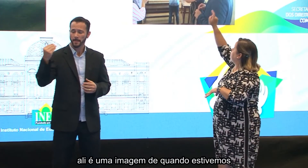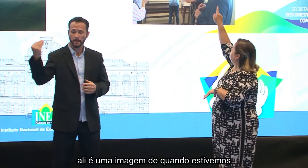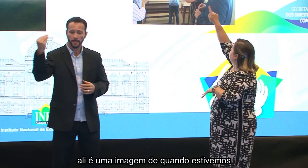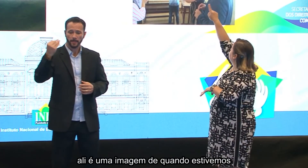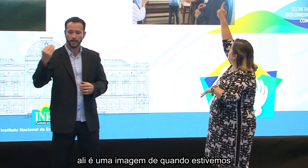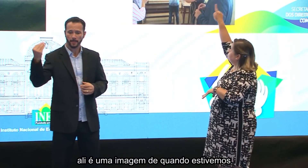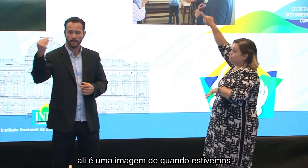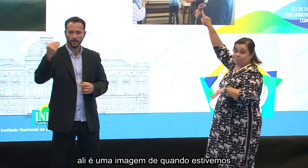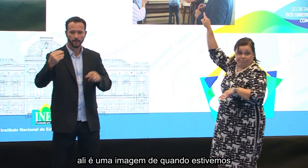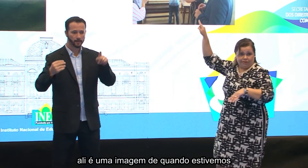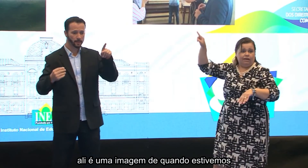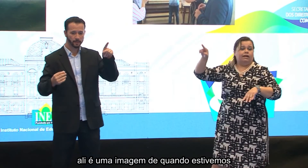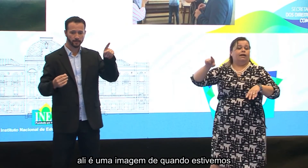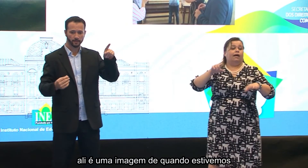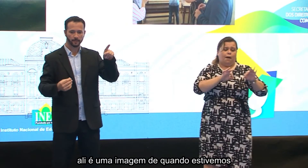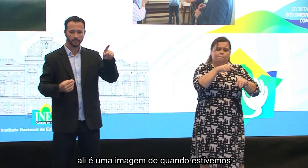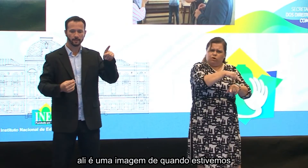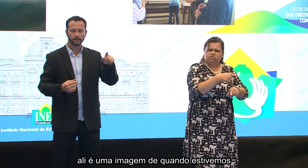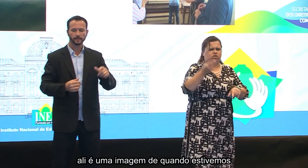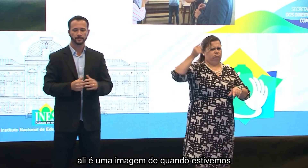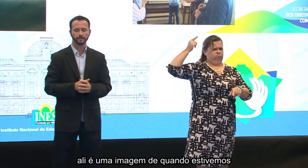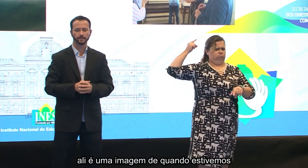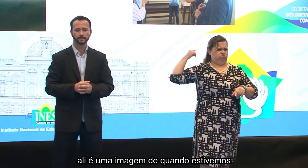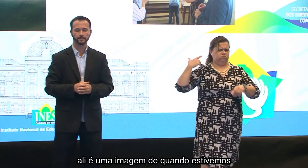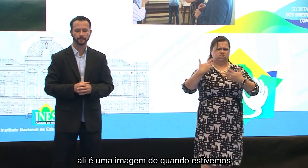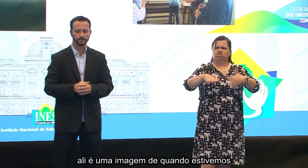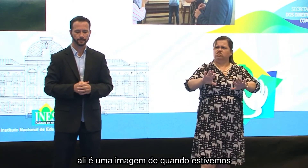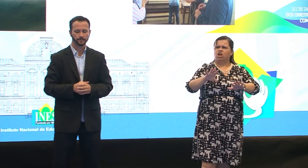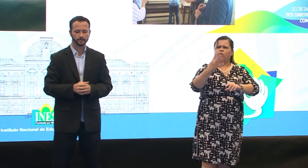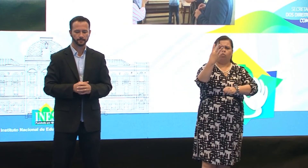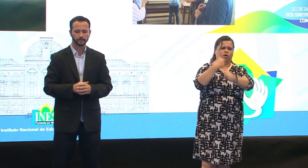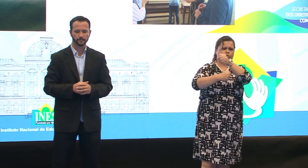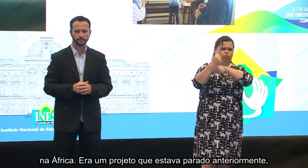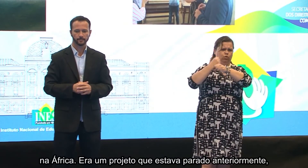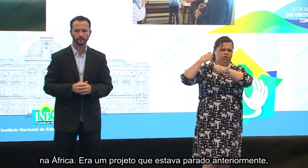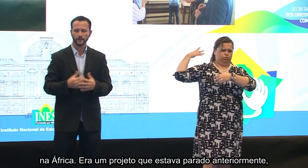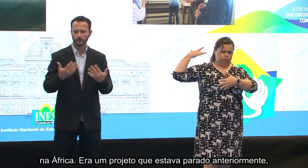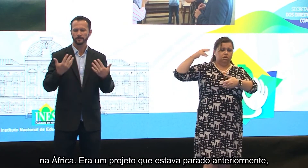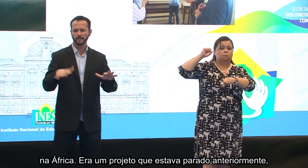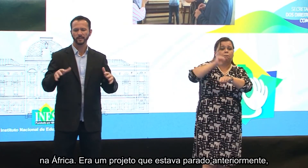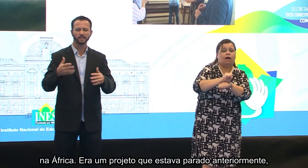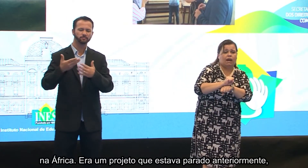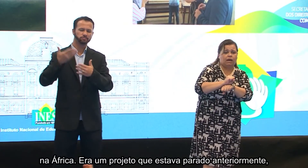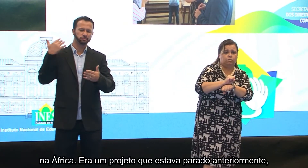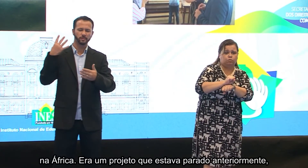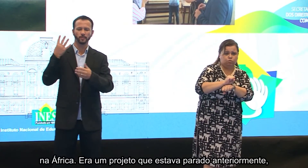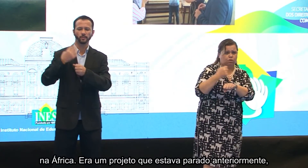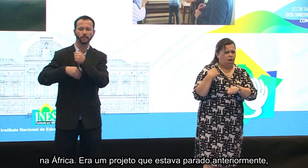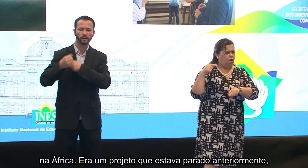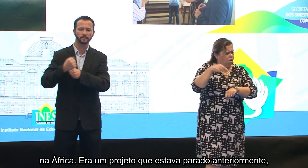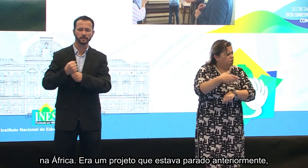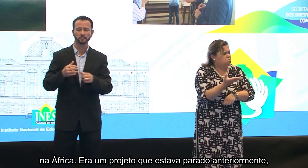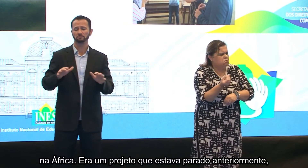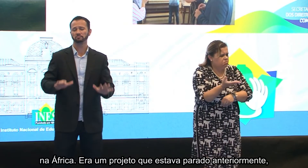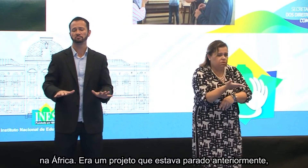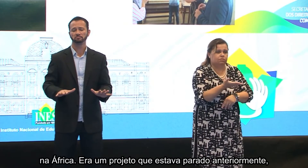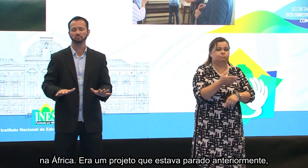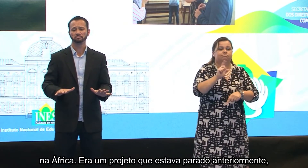E ali é uma imagem de quando estivemos na África. E era um projeto que estava